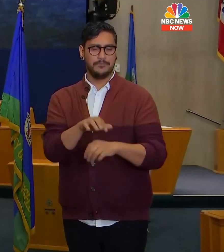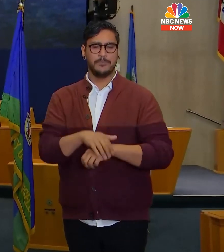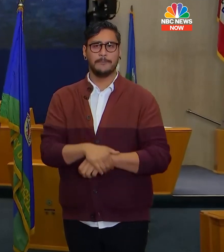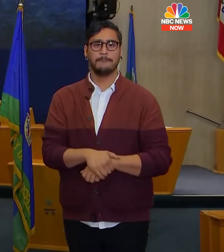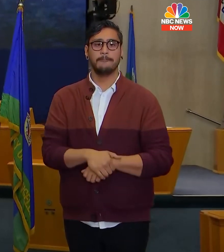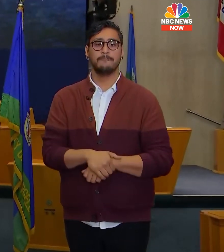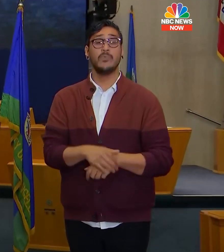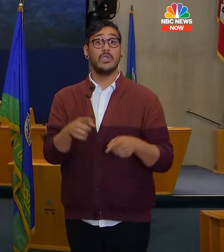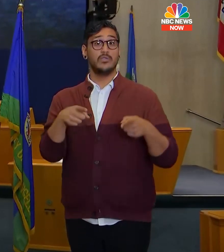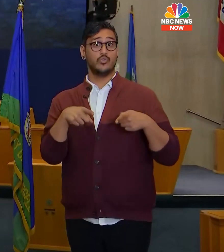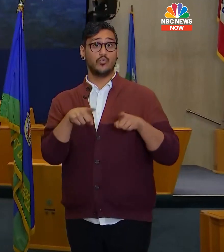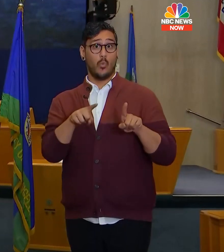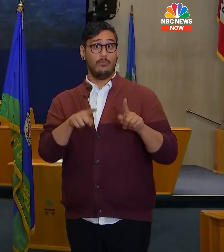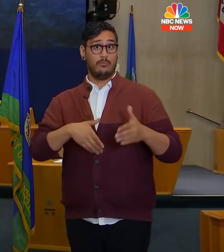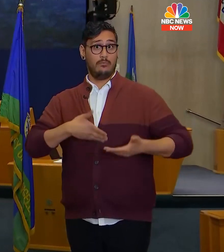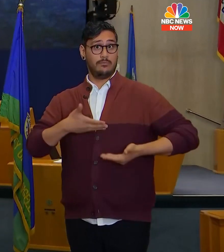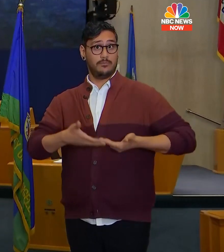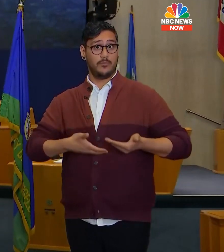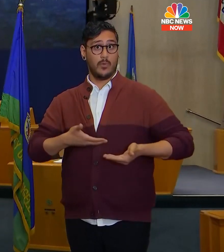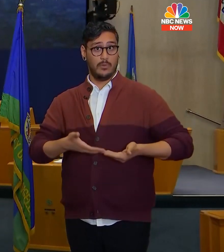Y durante ese proceso,